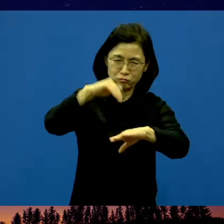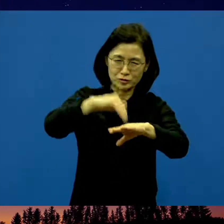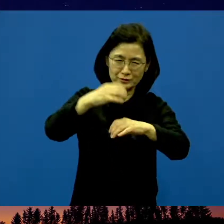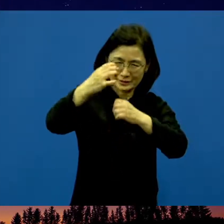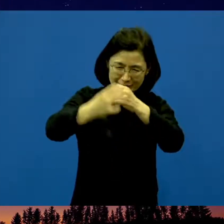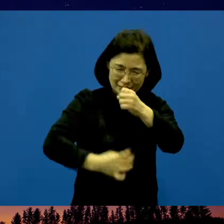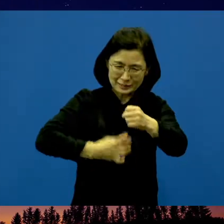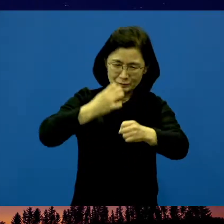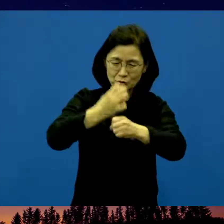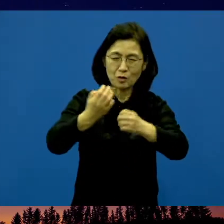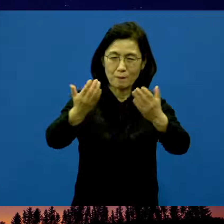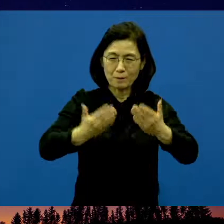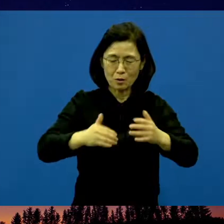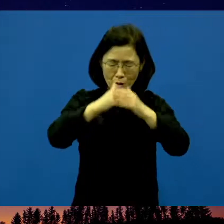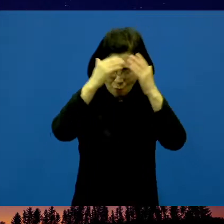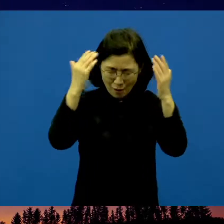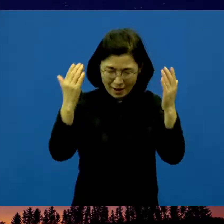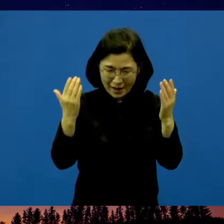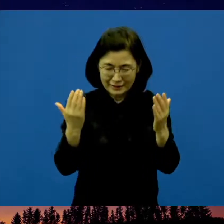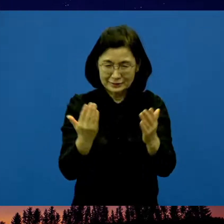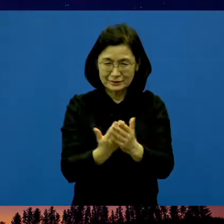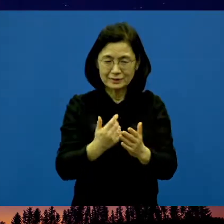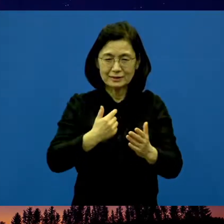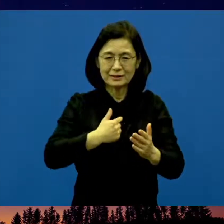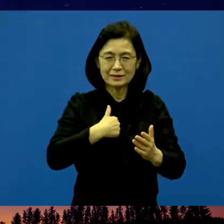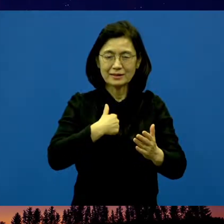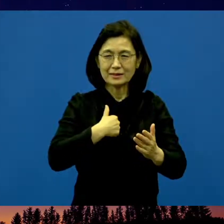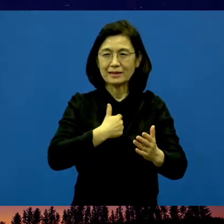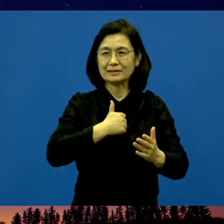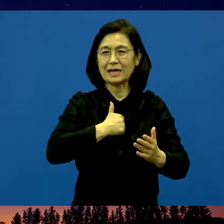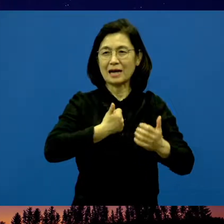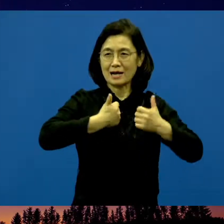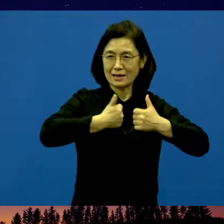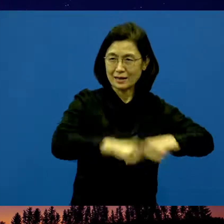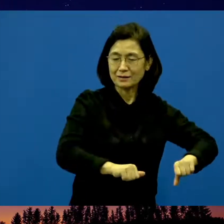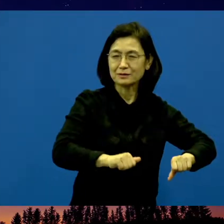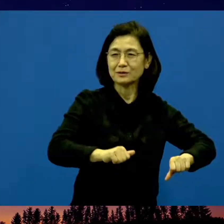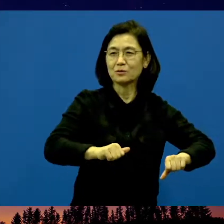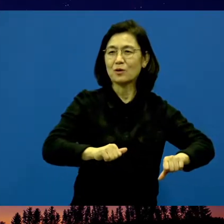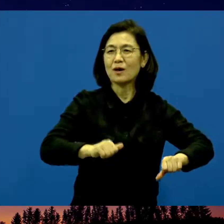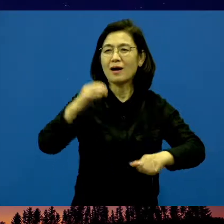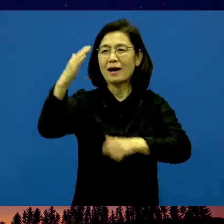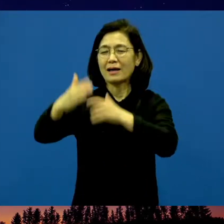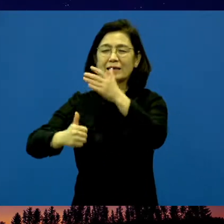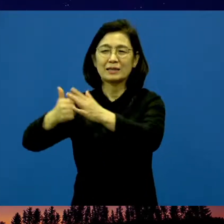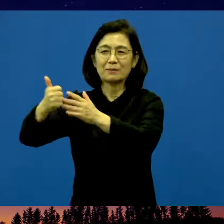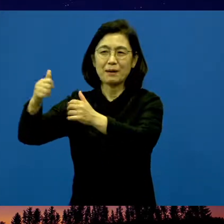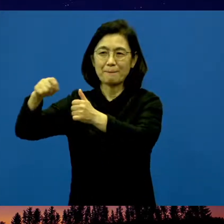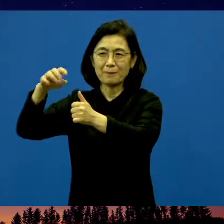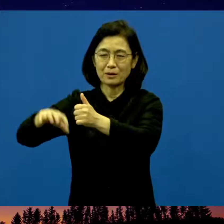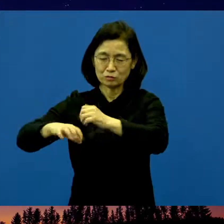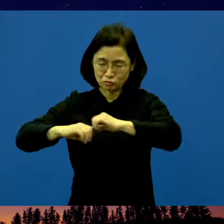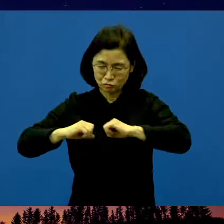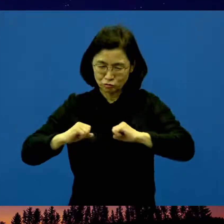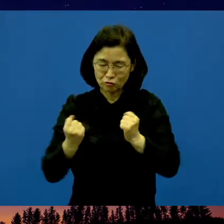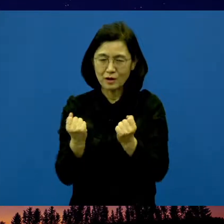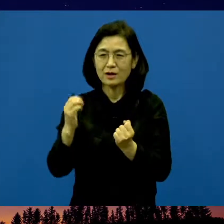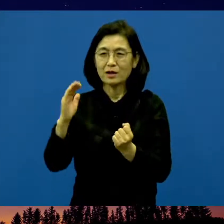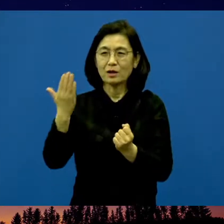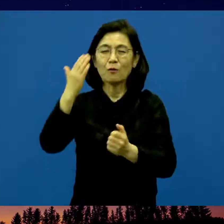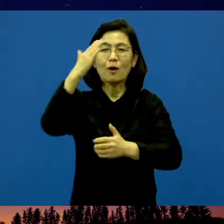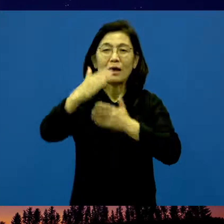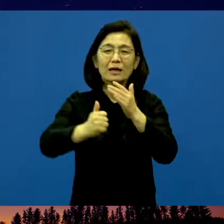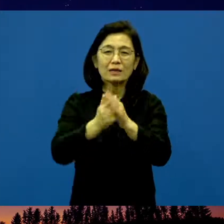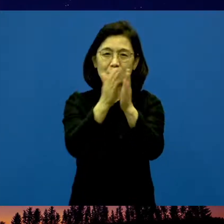완전히 자아가 깨어지고 순종하는 단계로 이제 바뀌었어야 하나님이 쓰시잖아요. 자, 영적으로 이